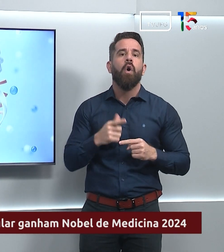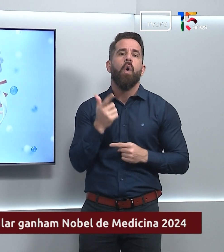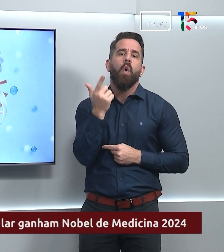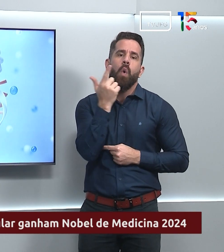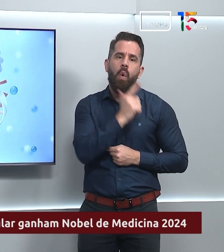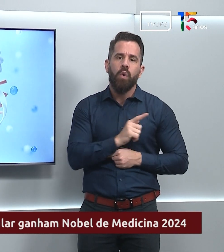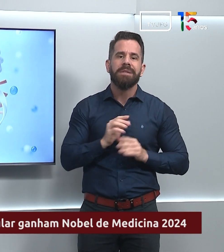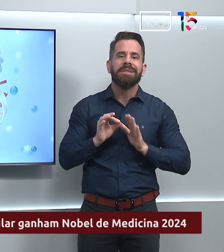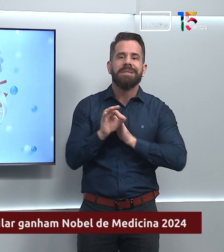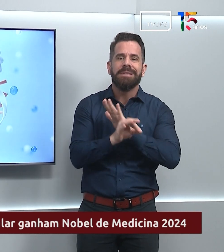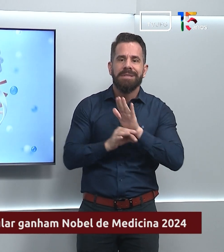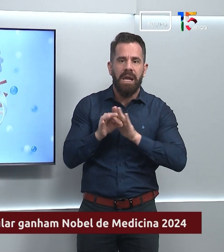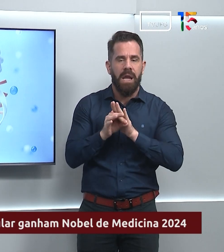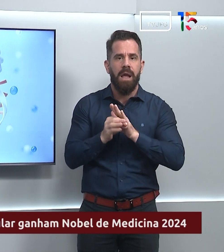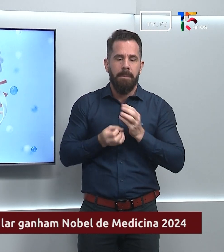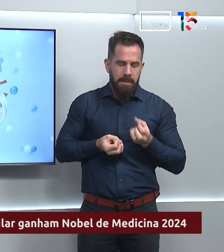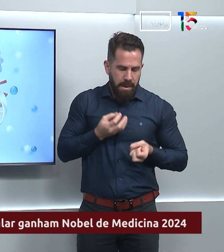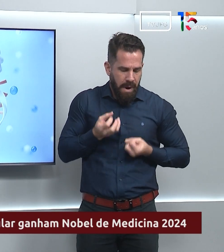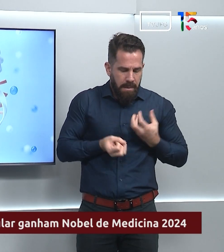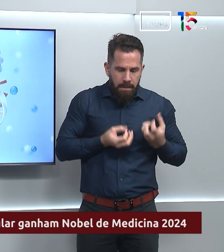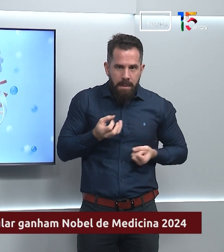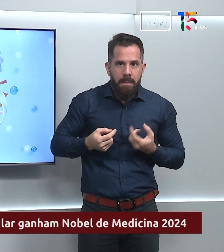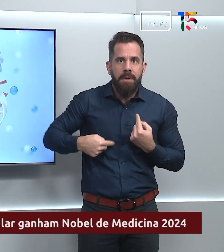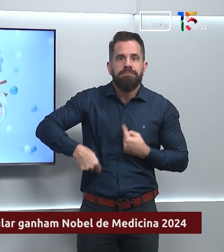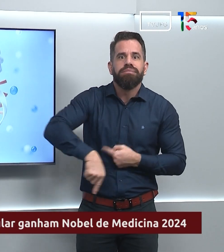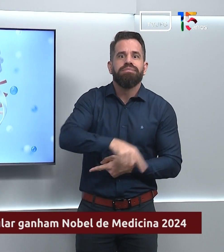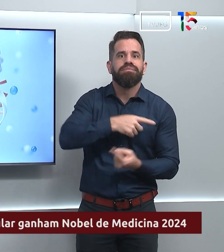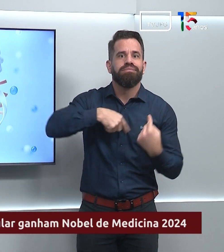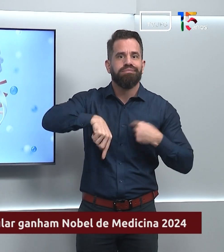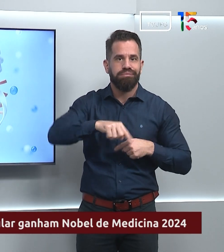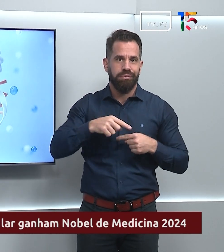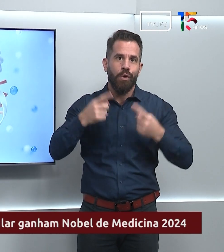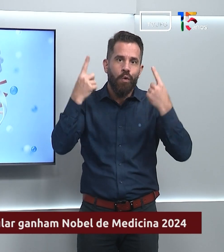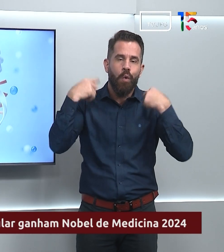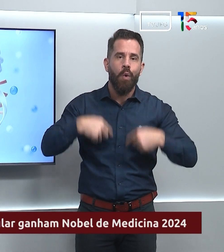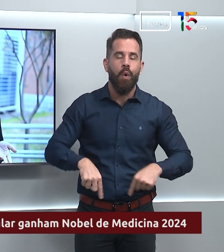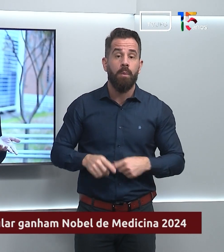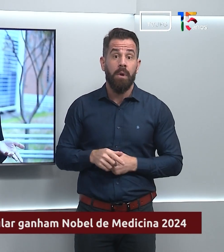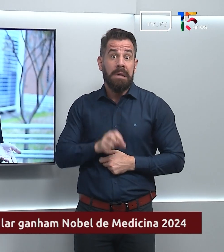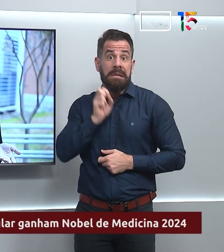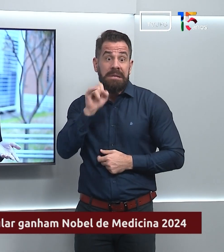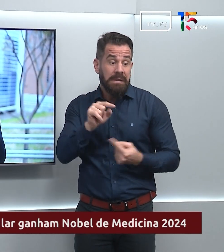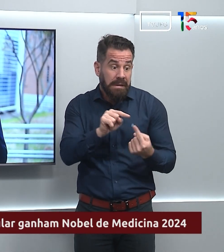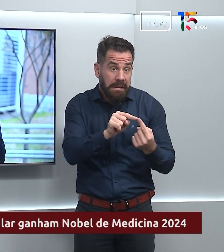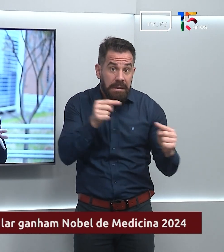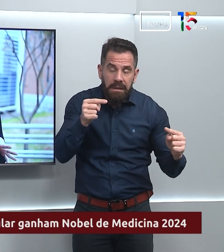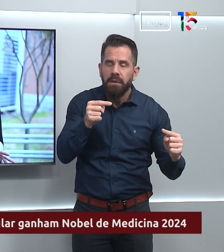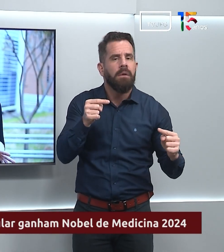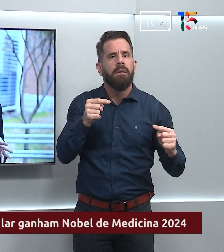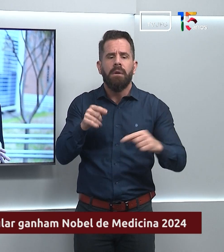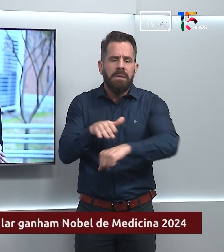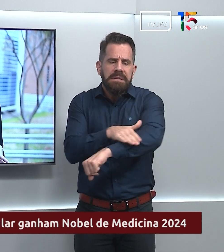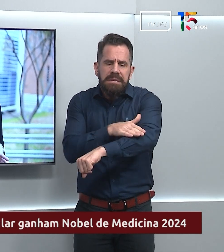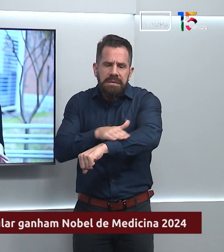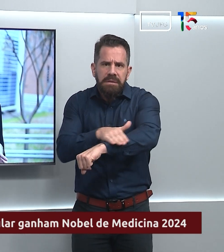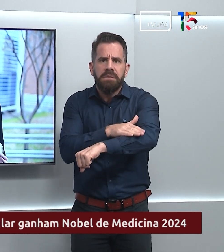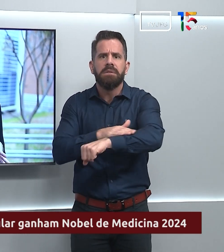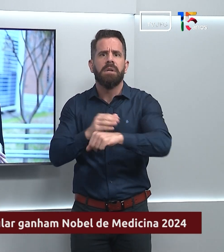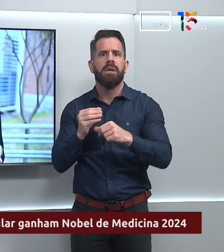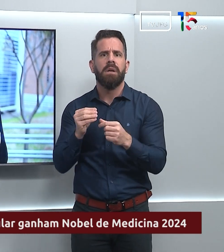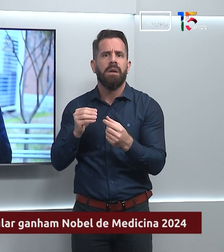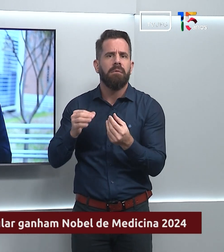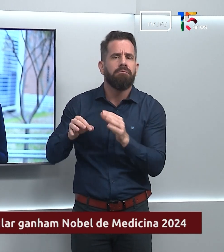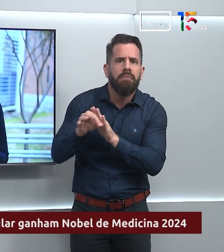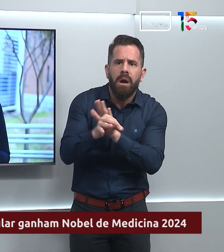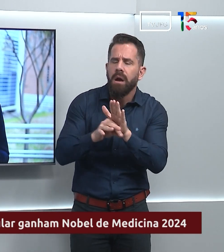do nosso corpo. Sem essas partículas de RNAs, nossas células e tecidos não se desenvolvem corretamente.